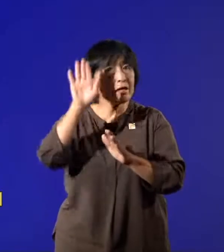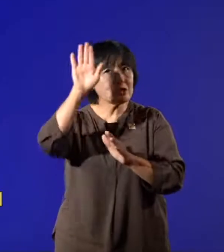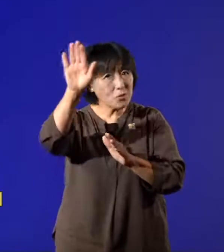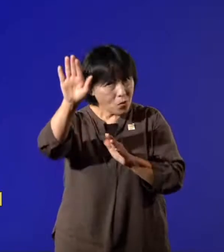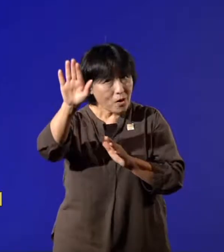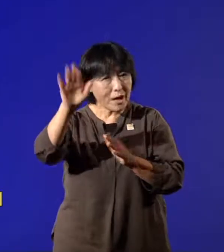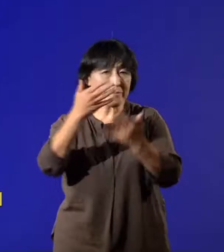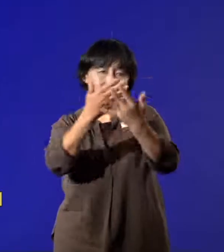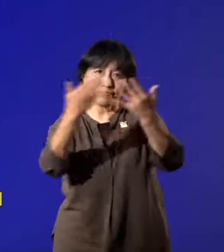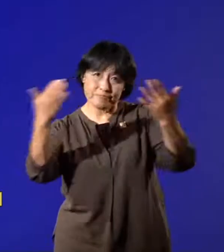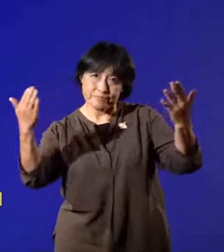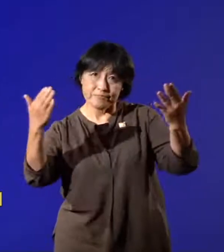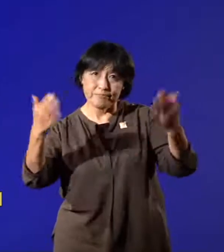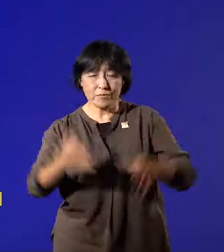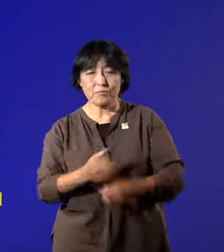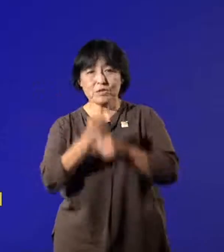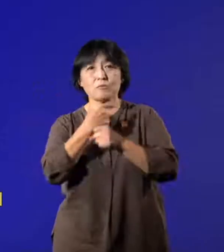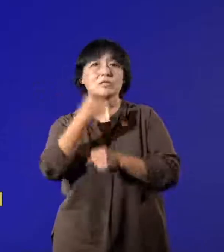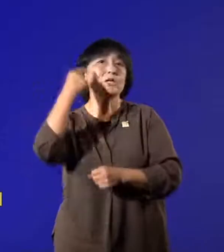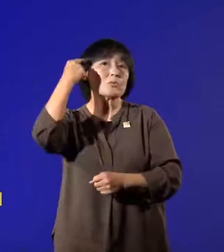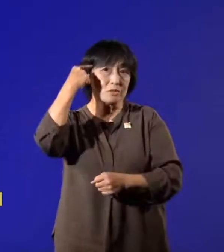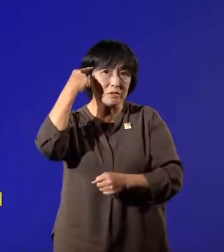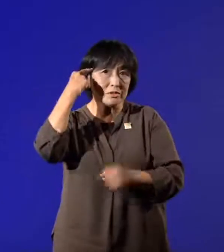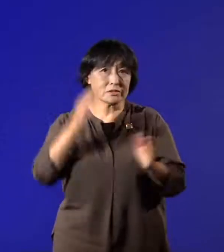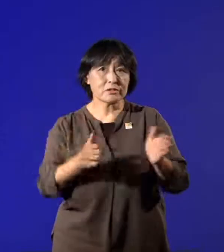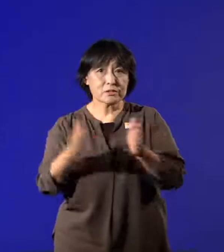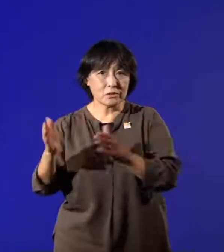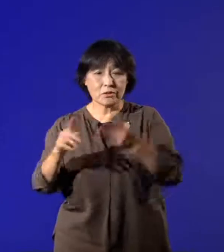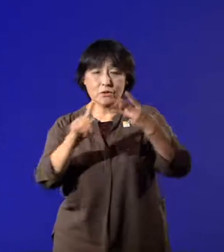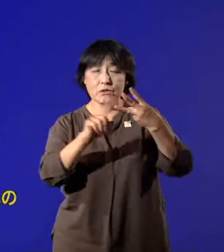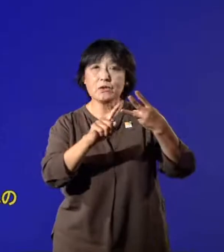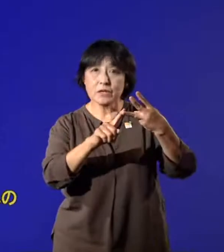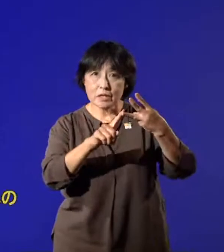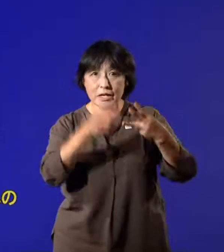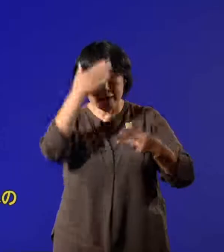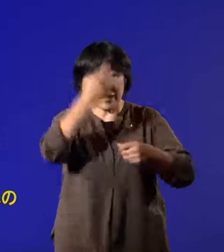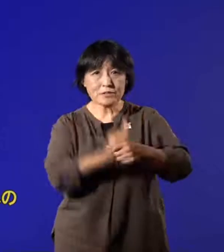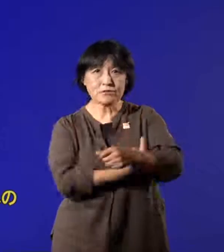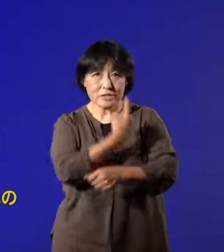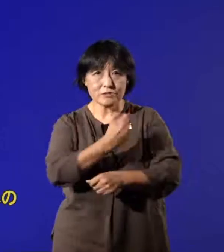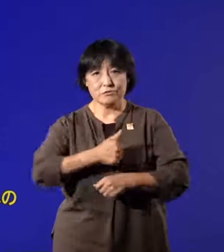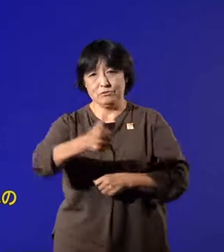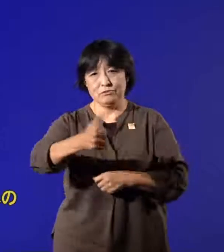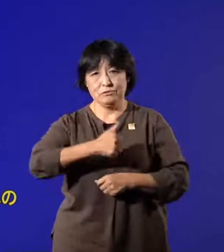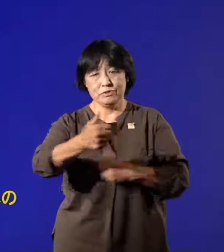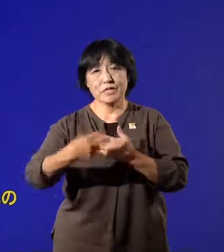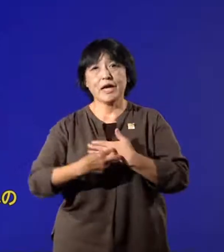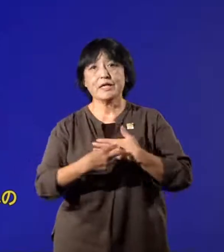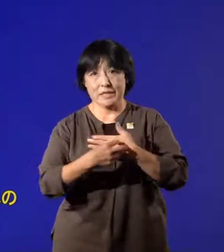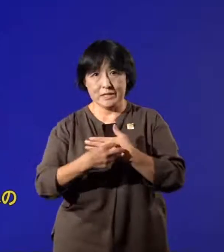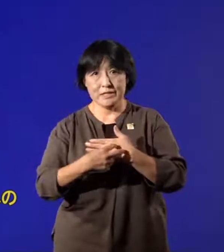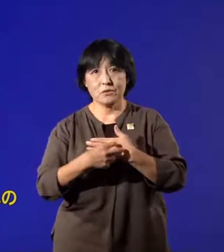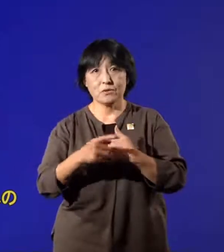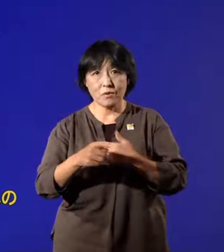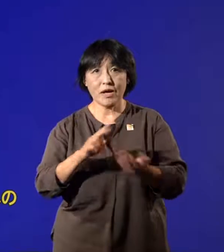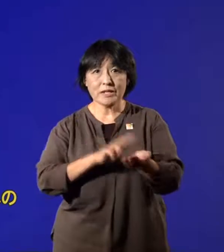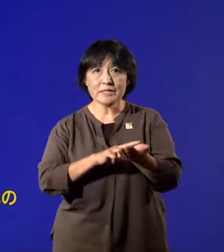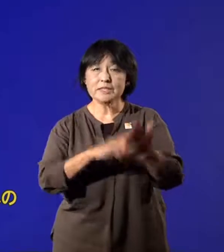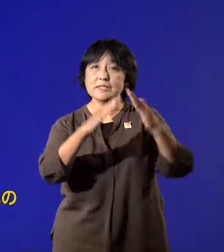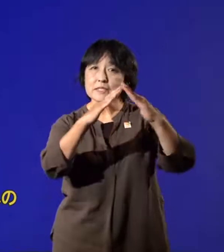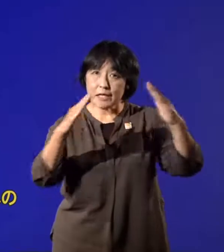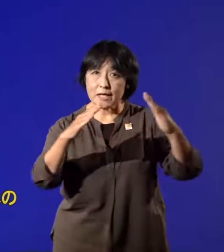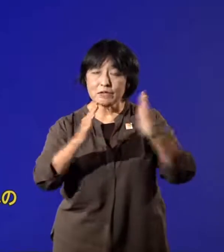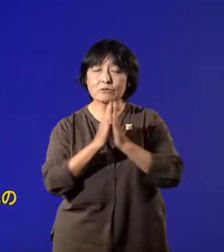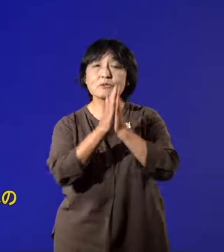いというふうに思います。それから発熱外来の関係でありますが、まあ、今医師会の方を通じまして各医療機関